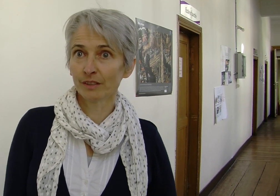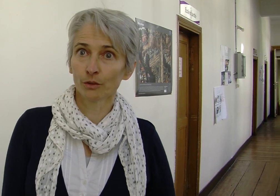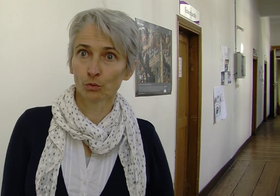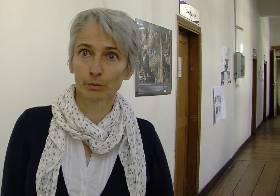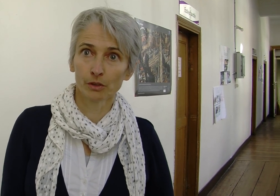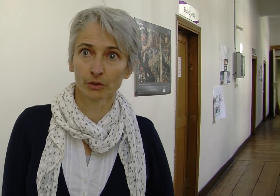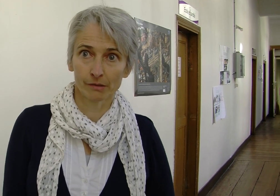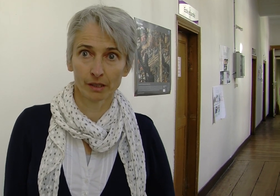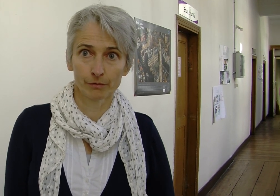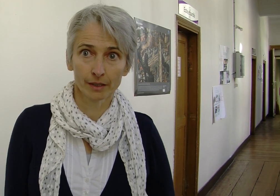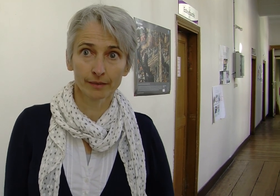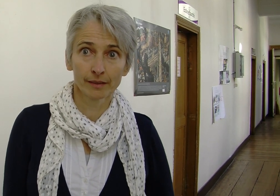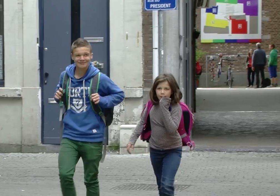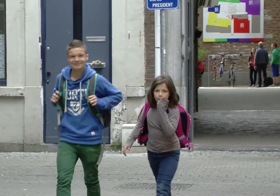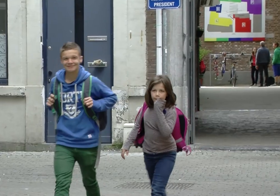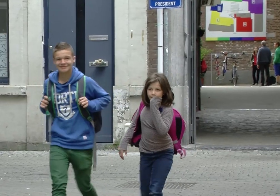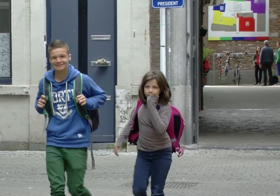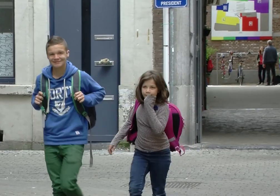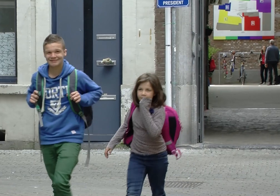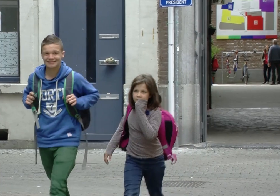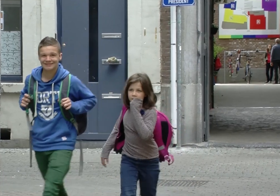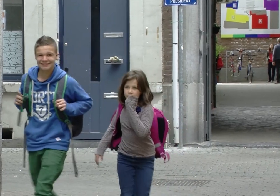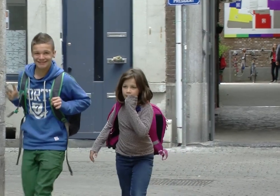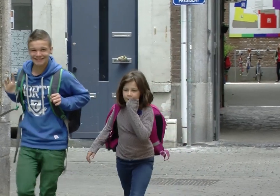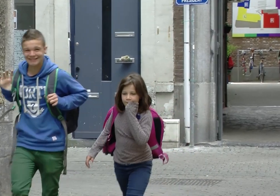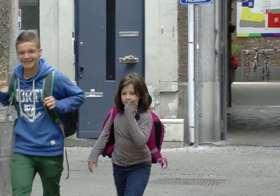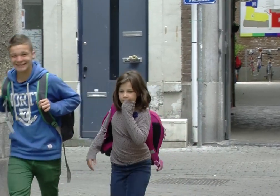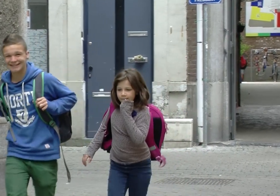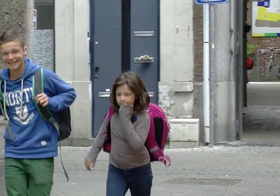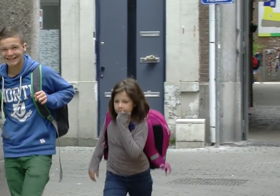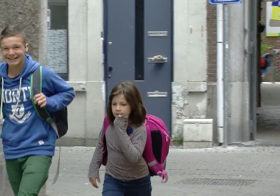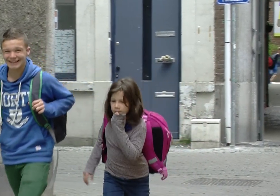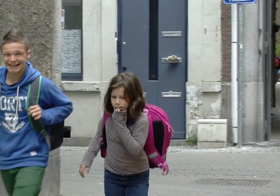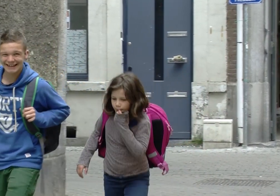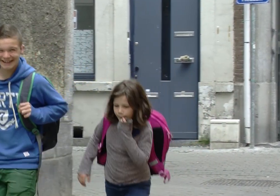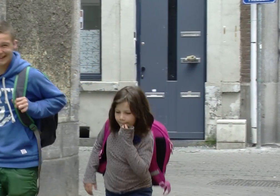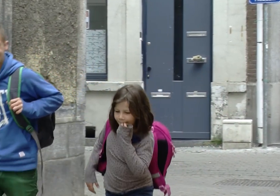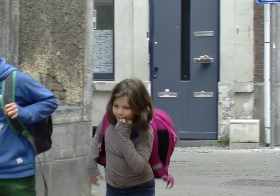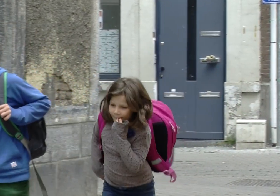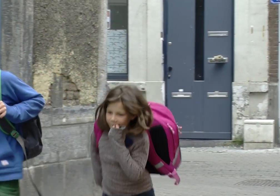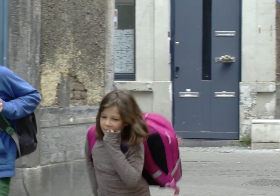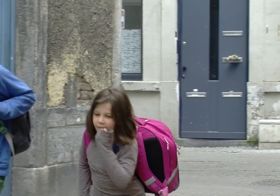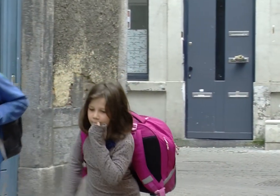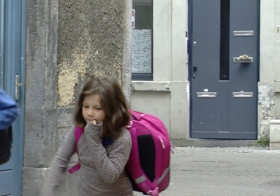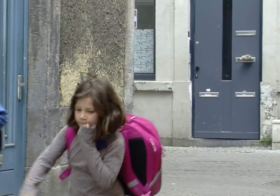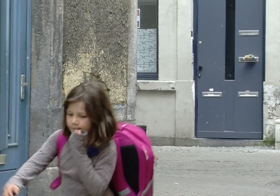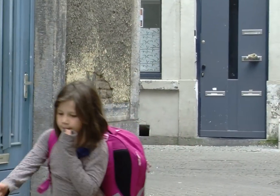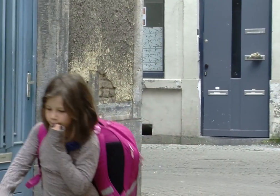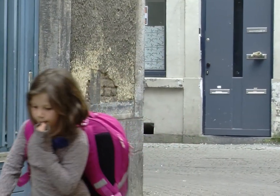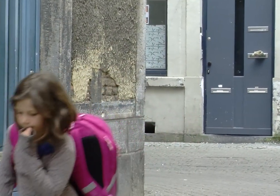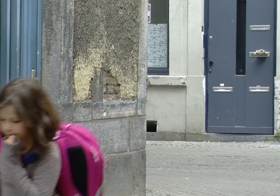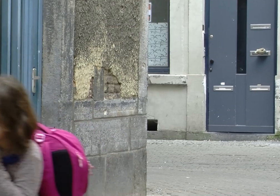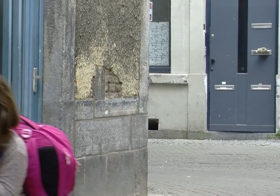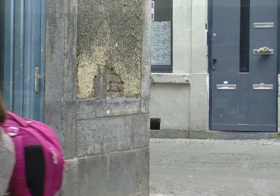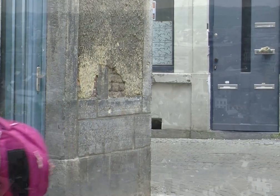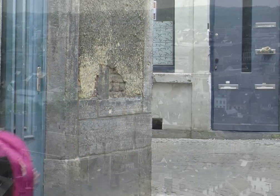faut éviter de tomber dans le travers inverse. Tous les élèves sourds qui le peuvent, c'est-à-dire avoir un accès au